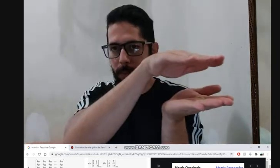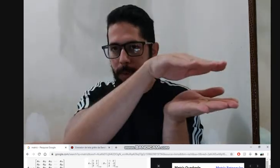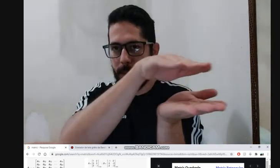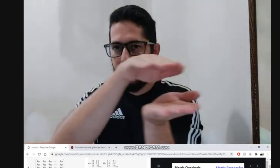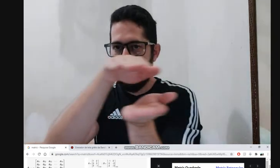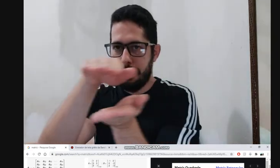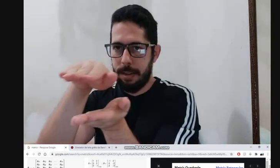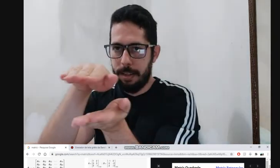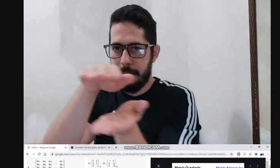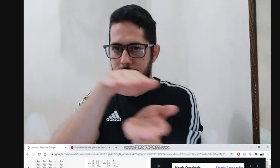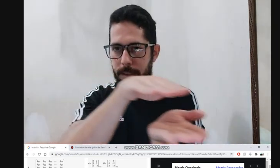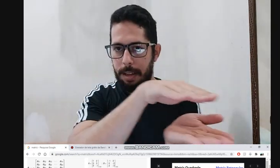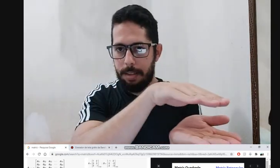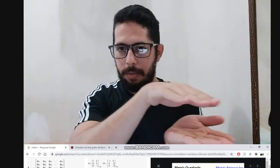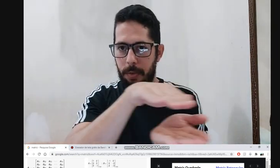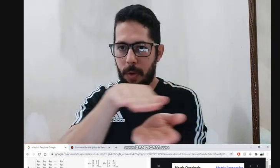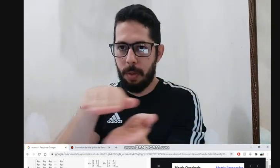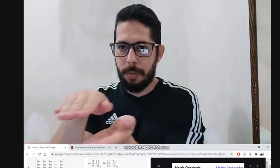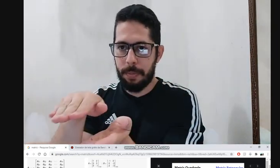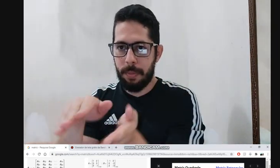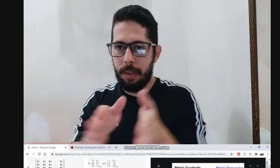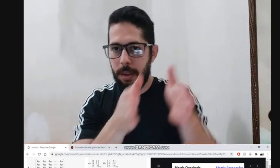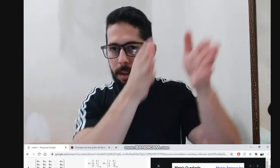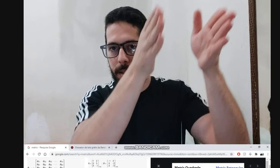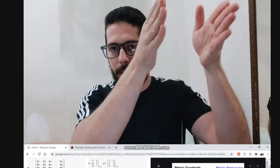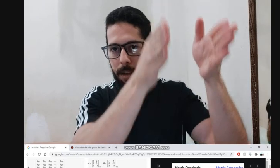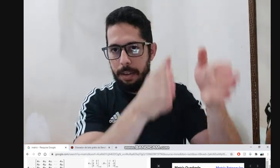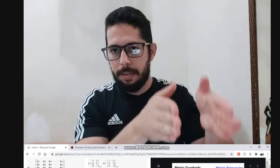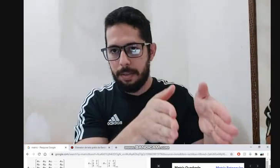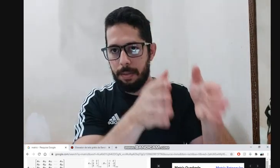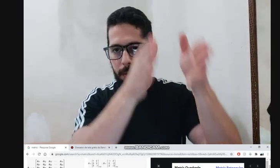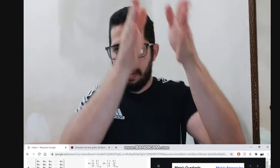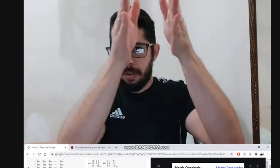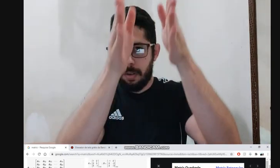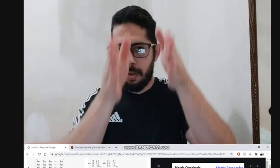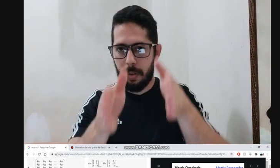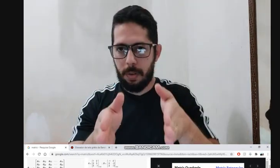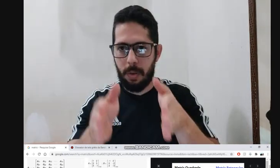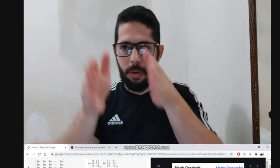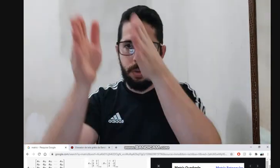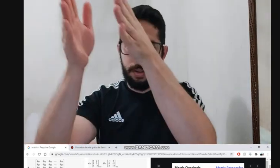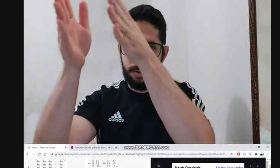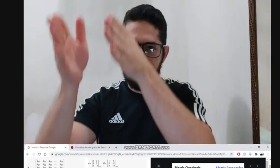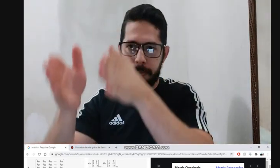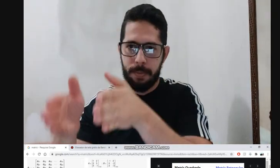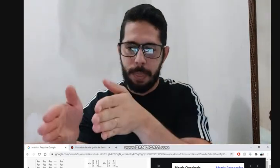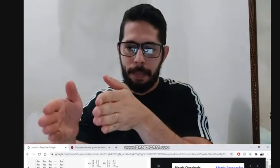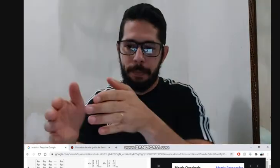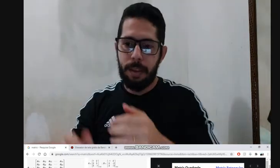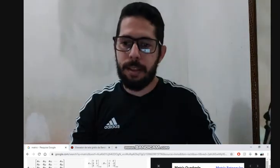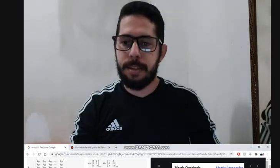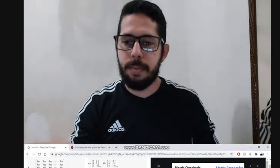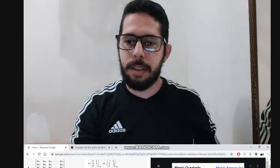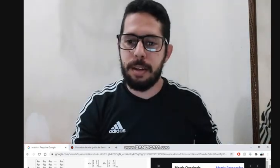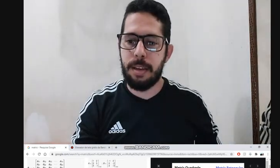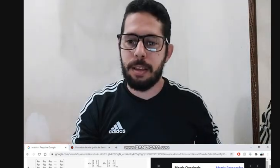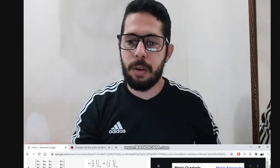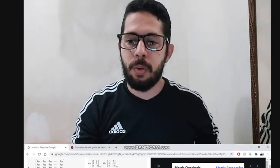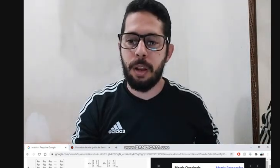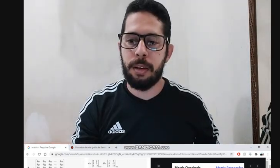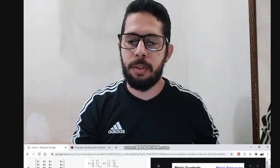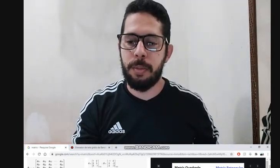sinal de 3 linhas dessa forma e de 3 colunas. Nessa